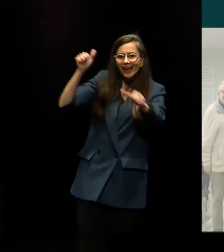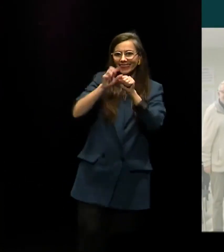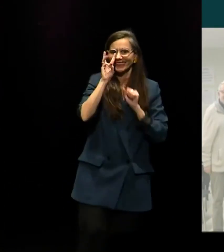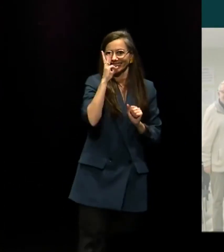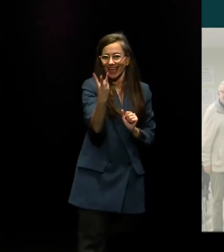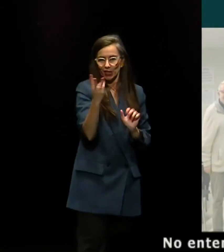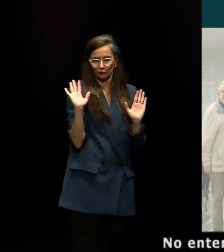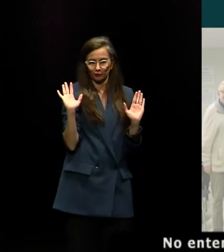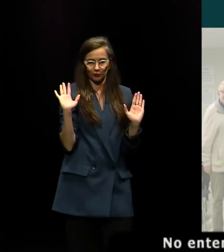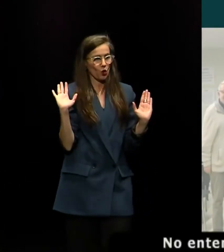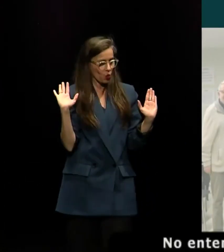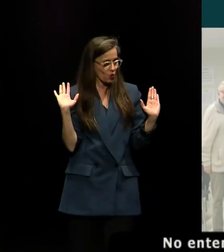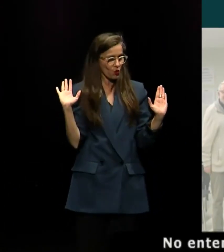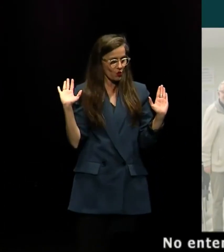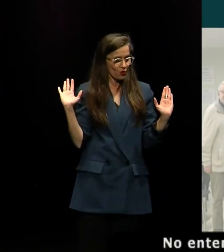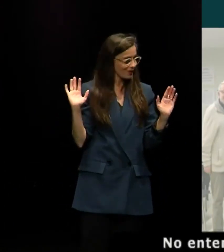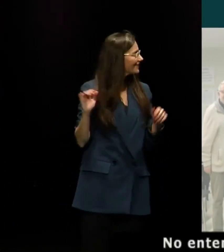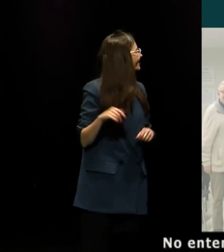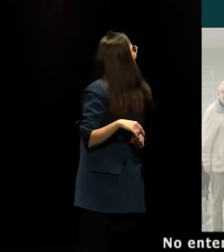la federación.